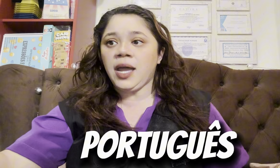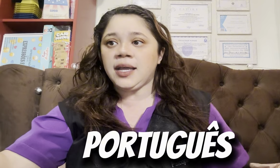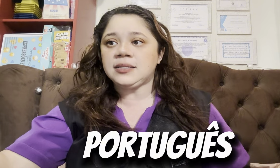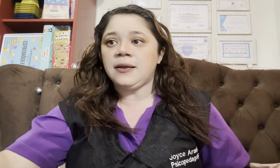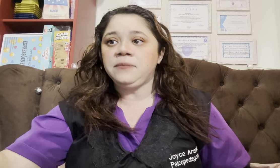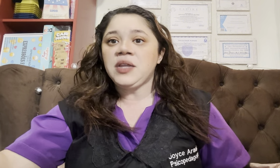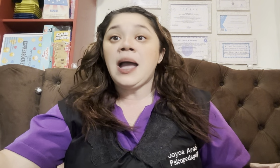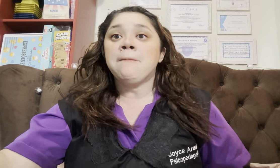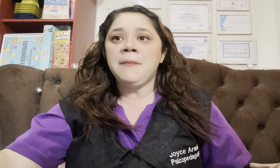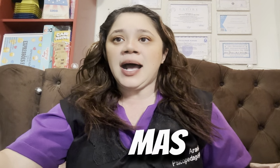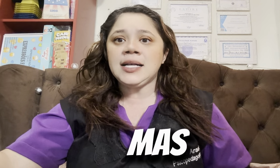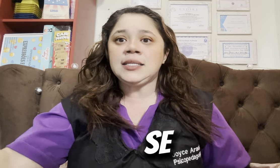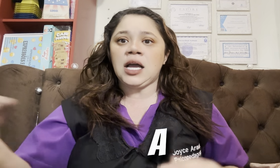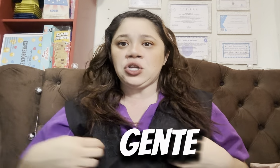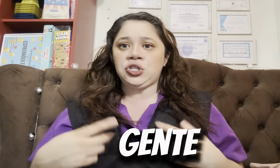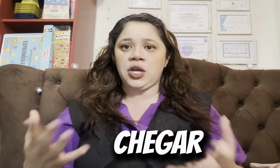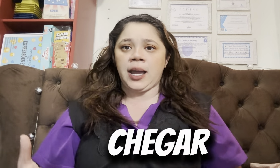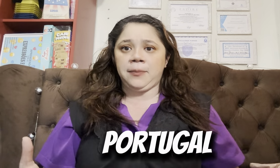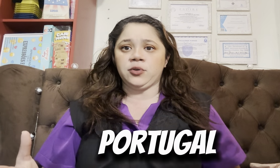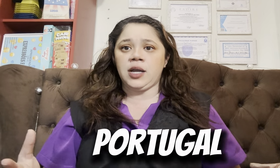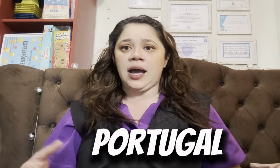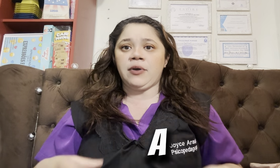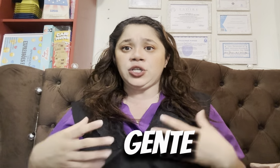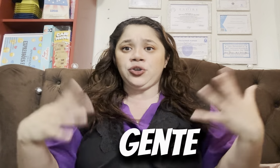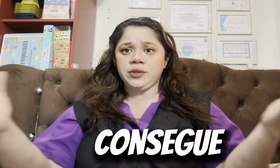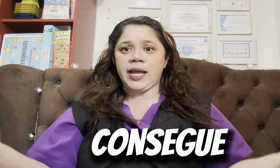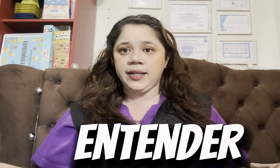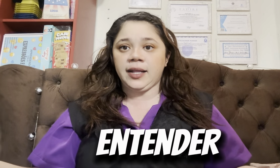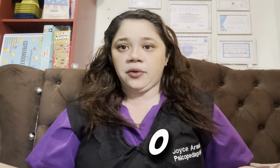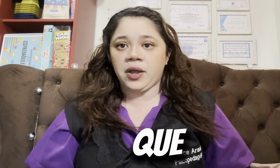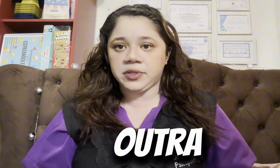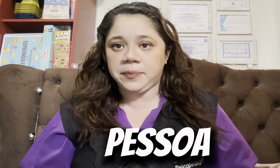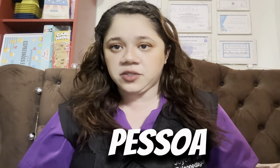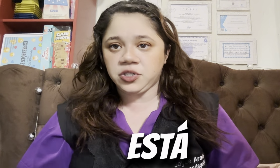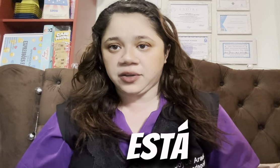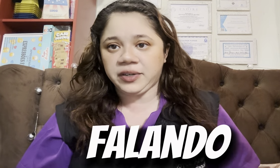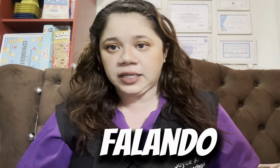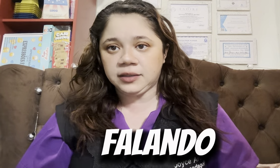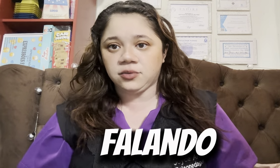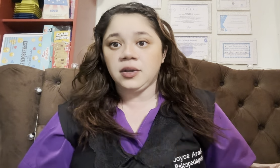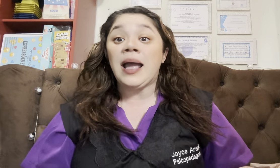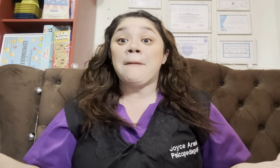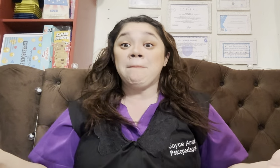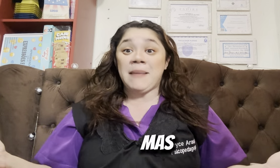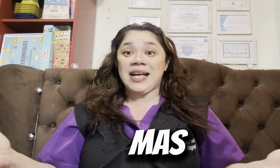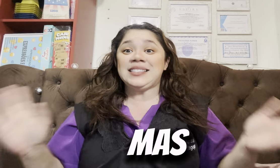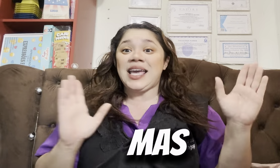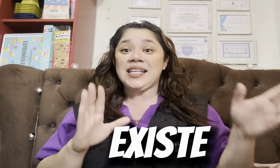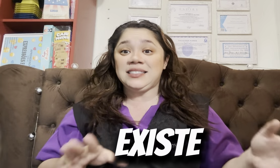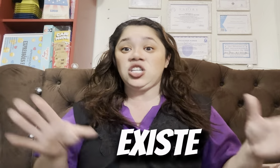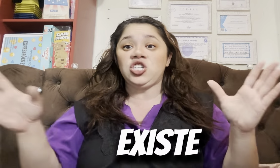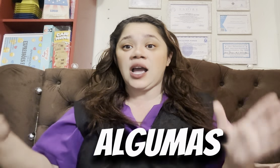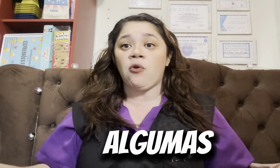português. Mas, se a gente chegar em Portugal, a gente consegue entender o que a outra pessoa está falando, mas existem